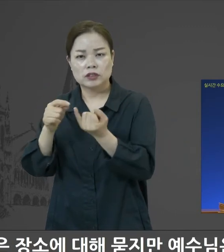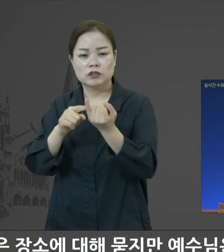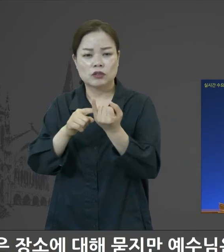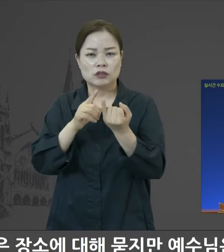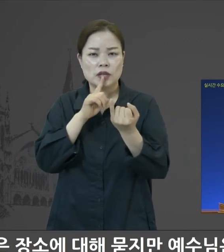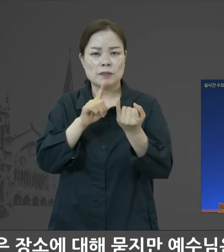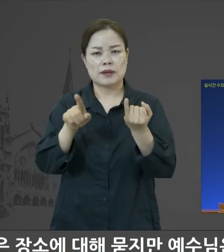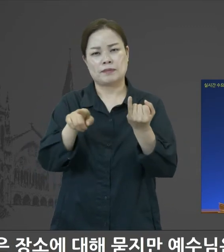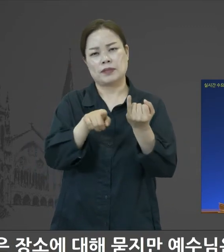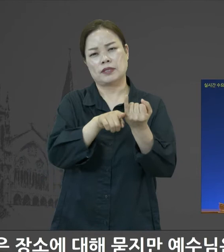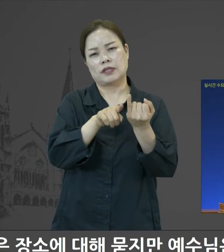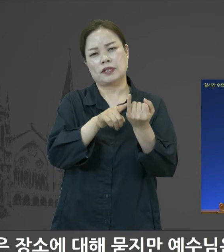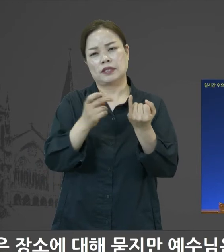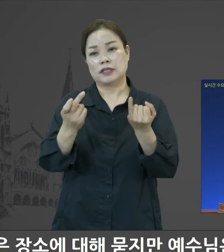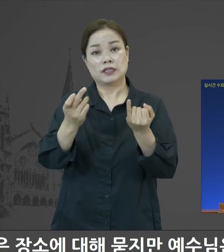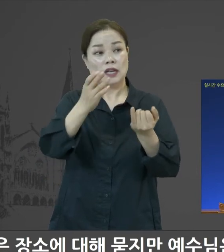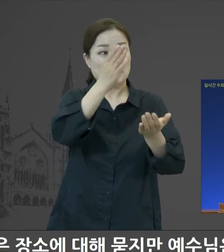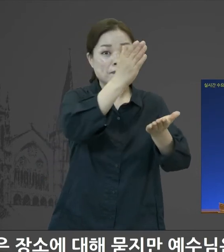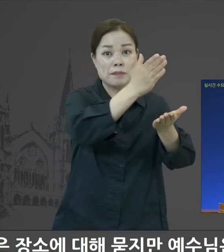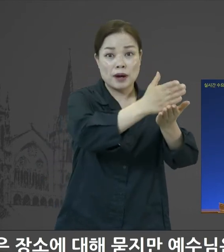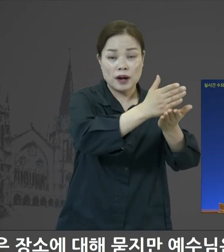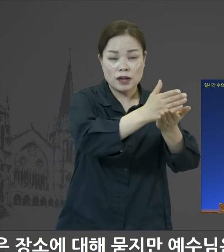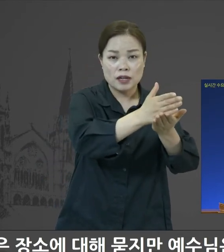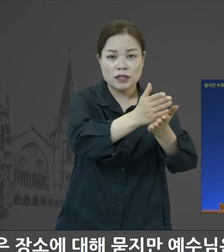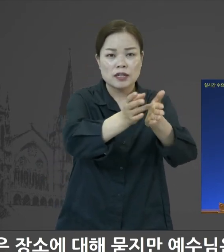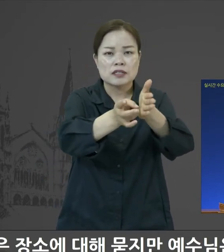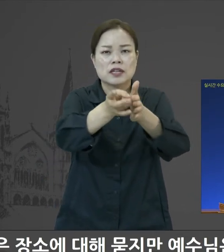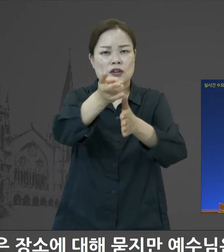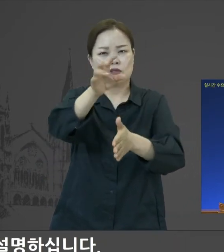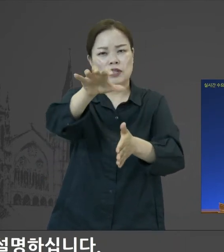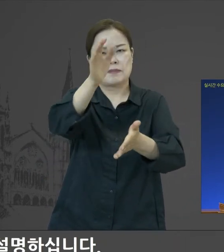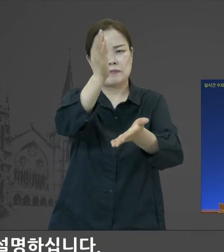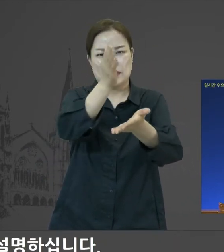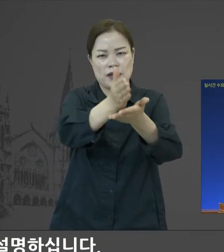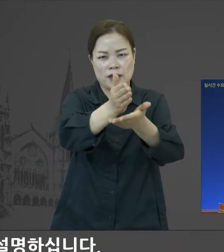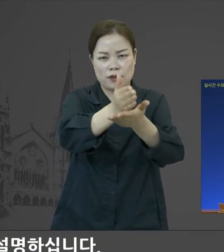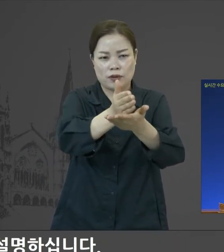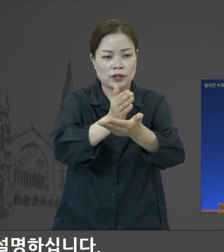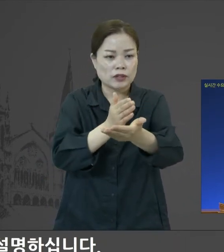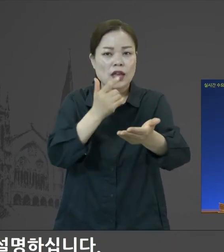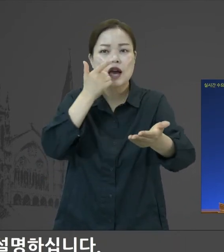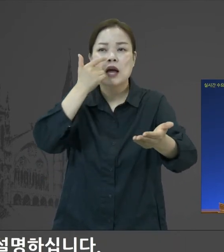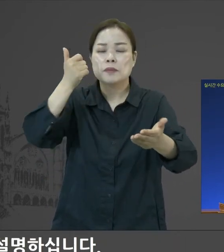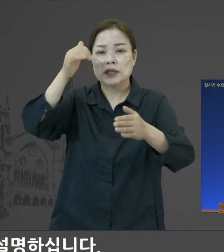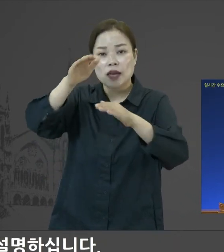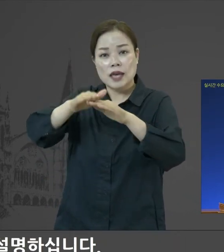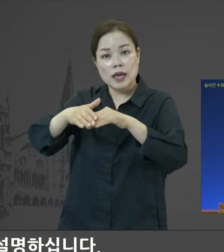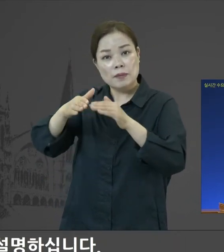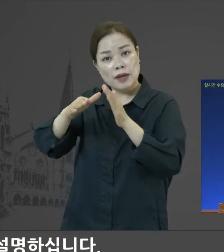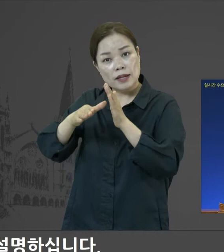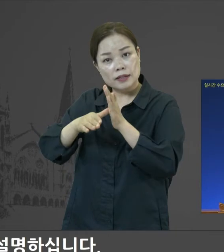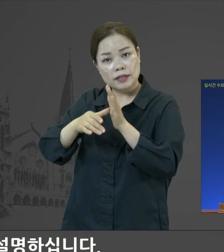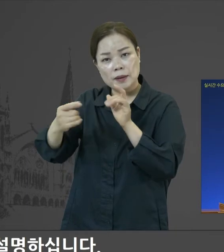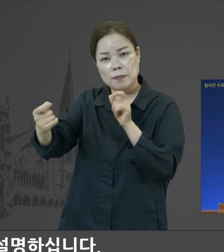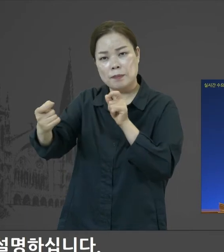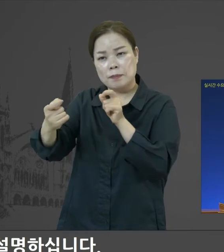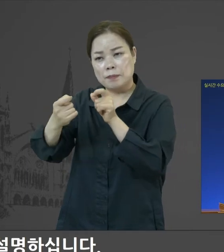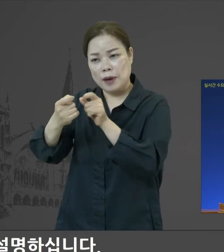말을 믿으라. 이 산에서도 말고 예루살렘에서도 말고 너희가 아버지께 예배할 때가